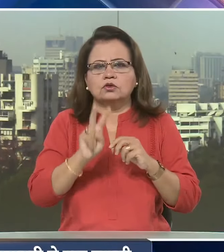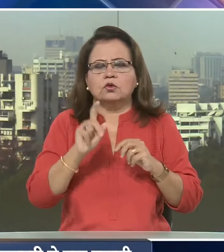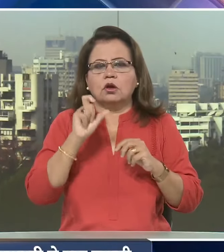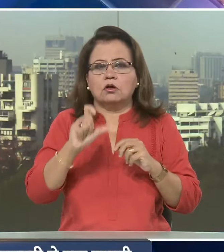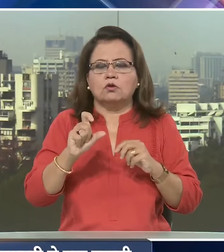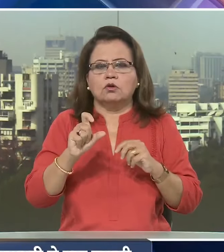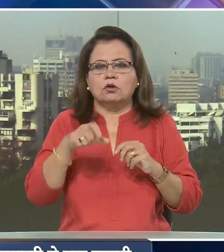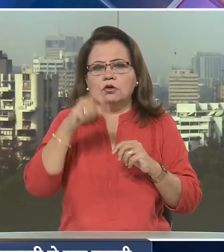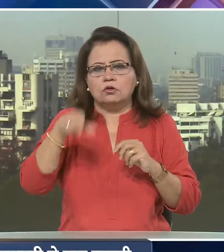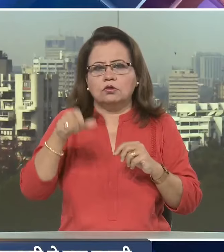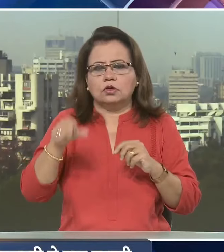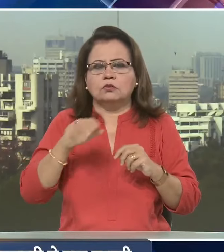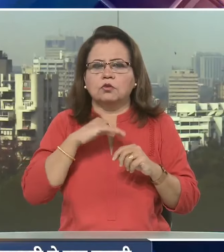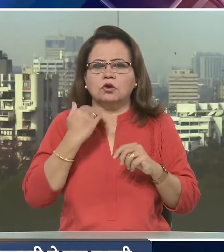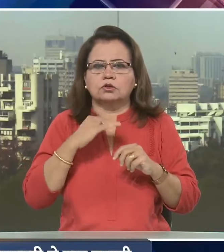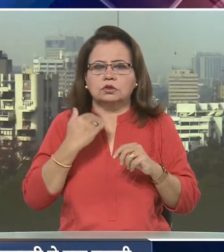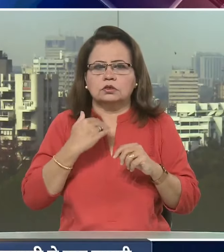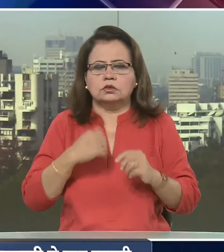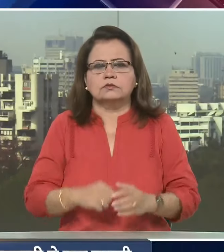लोगों की मौत हुई थी।